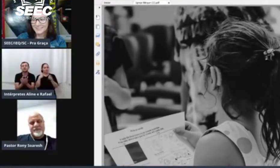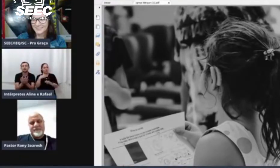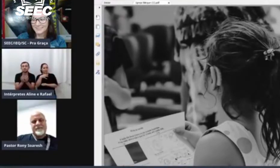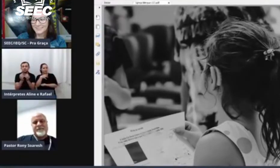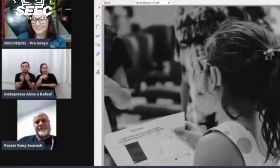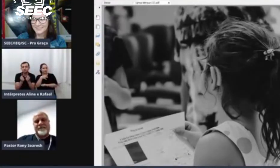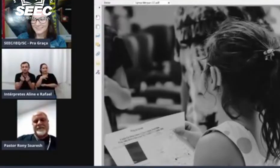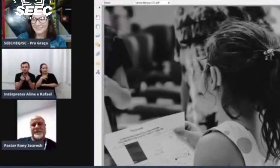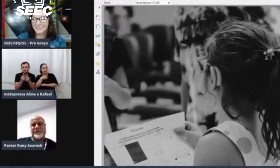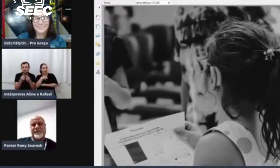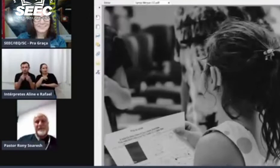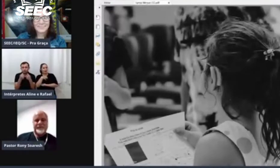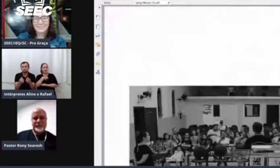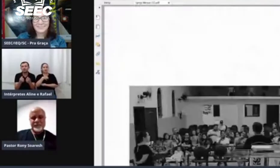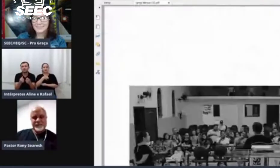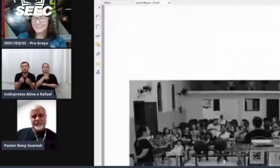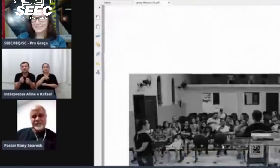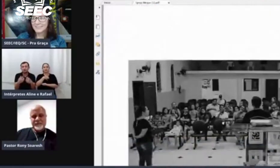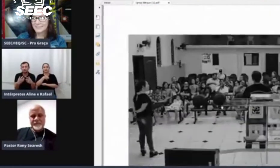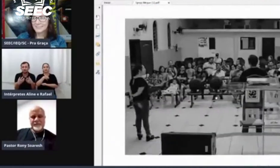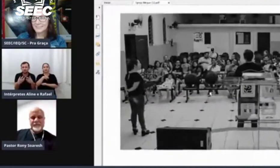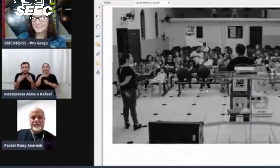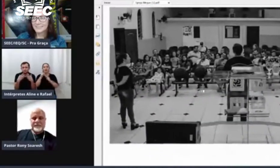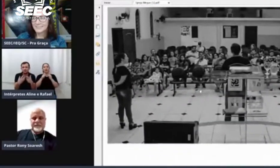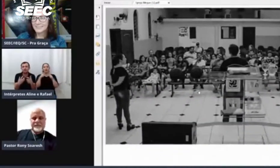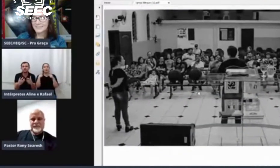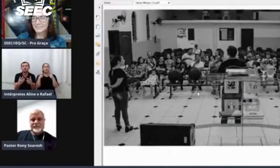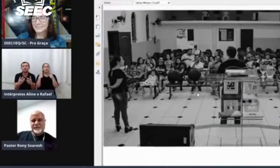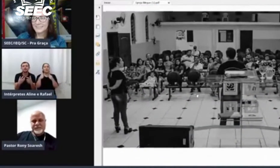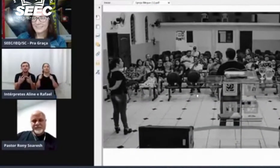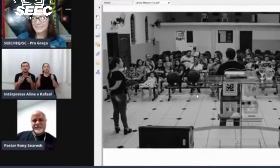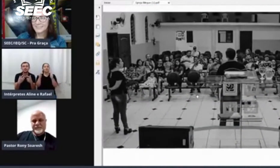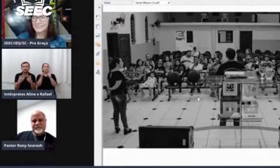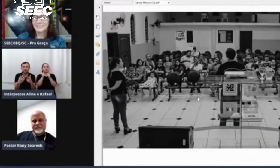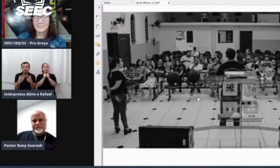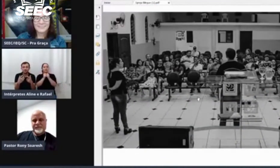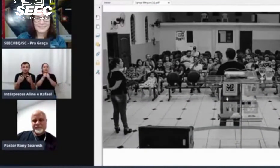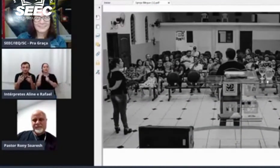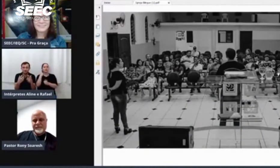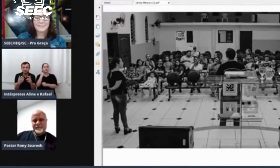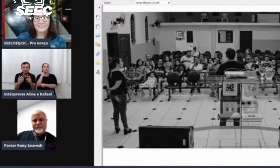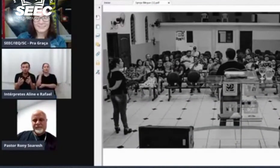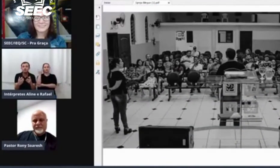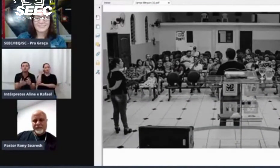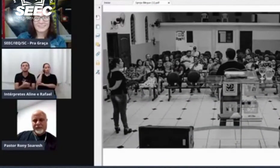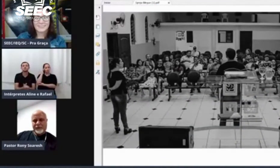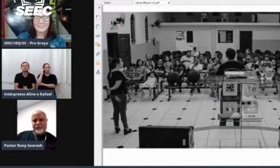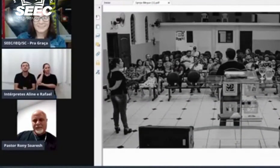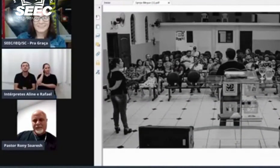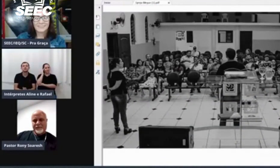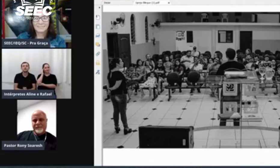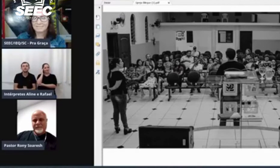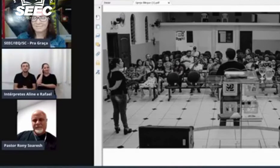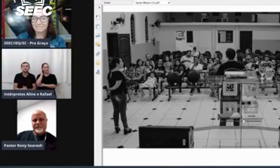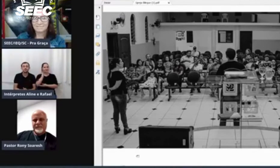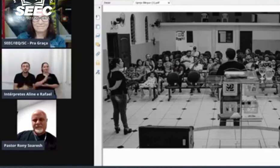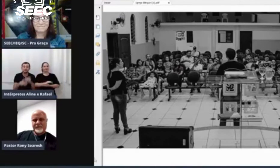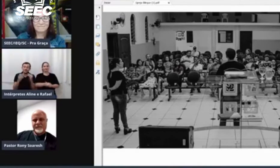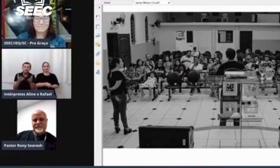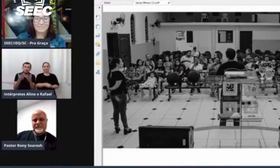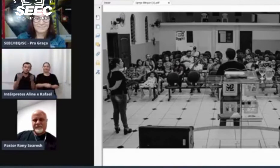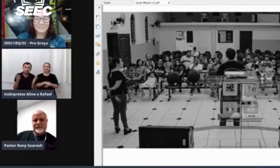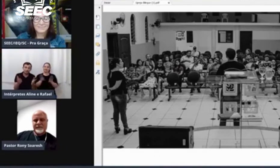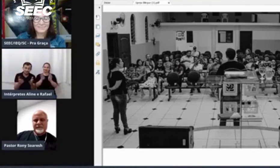para eles, sabe? A gente precisa proporcionar para que realmente eles compreendam, né? Para que realmente eles se sintam acolhidos.